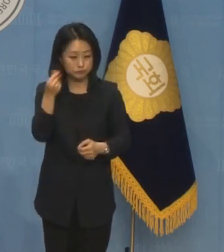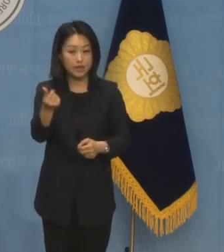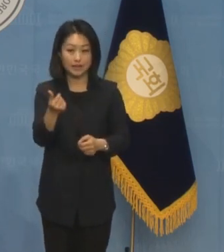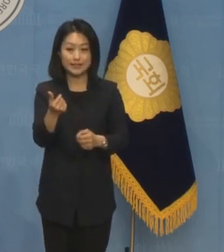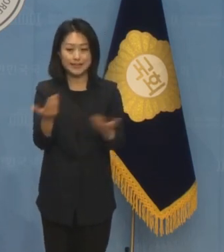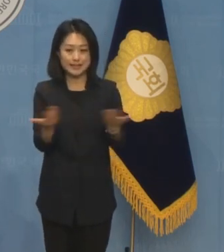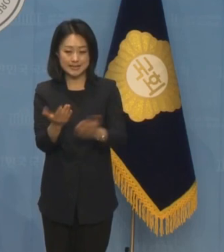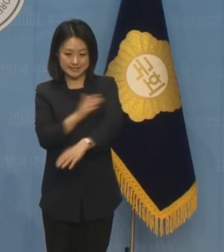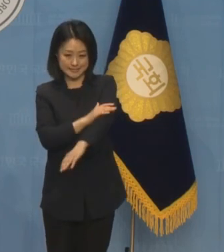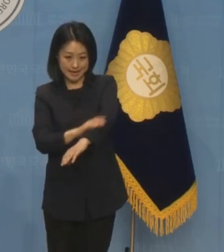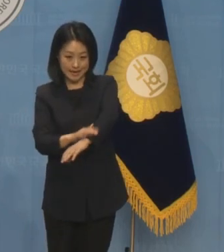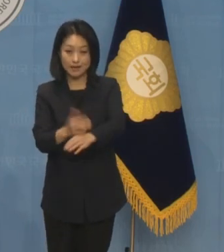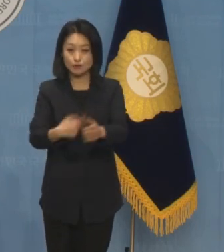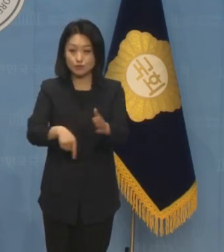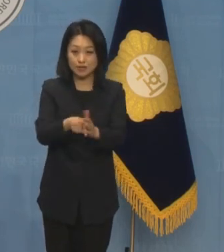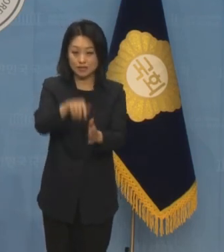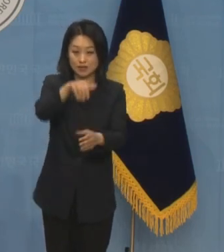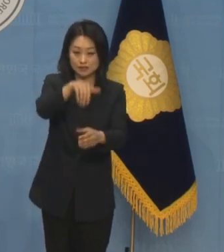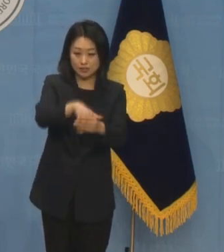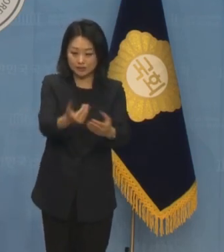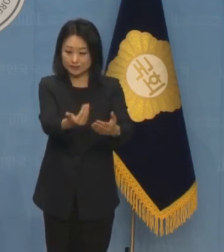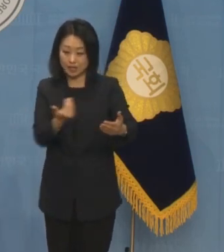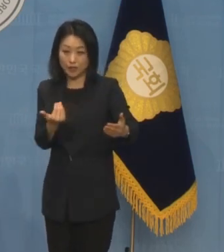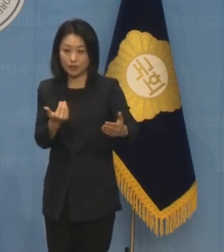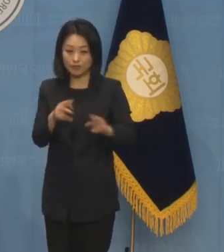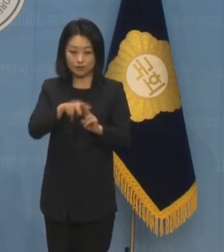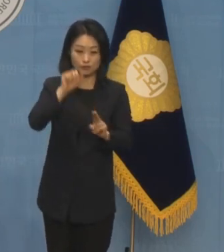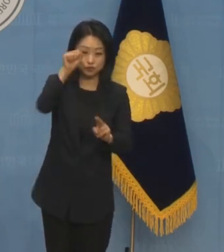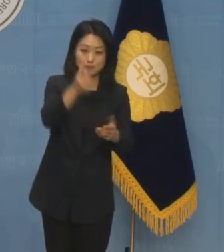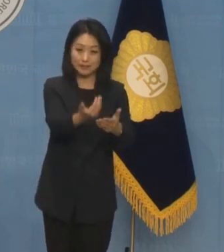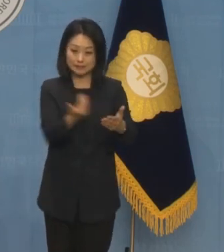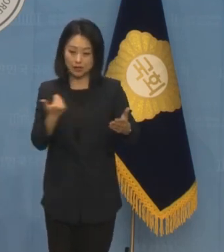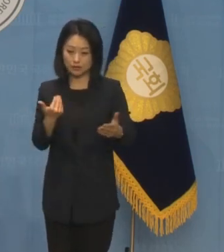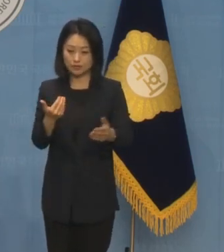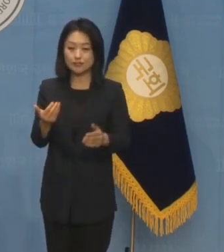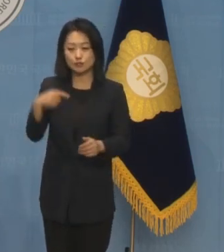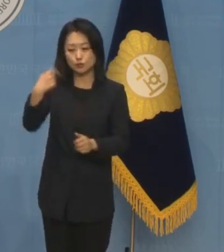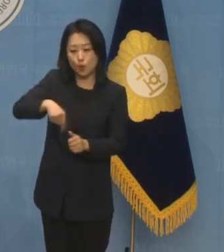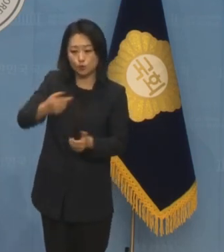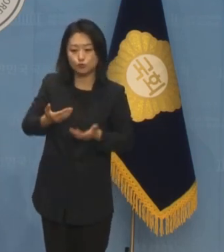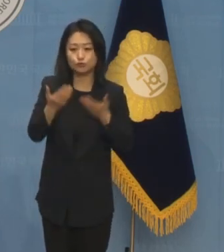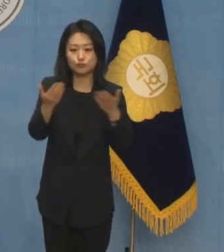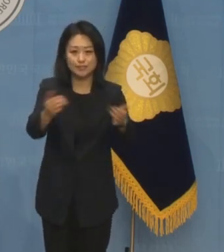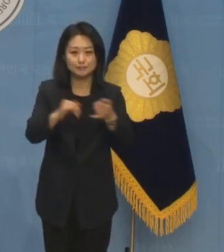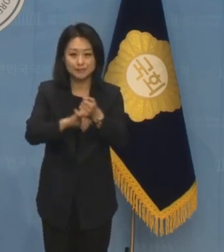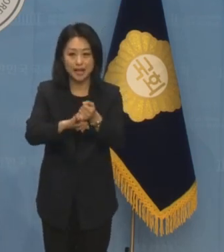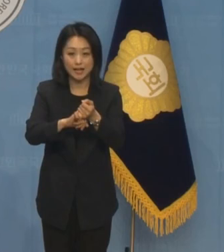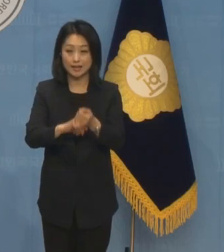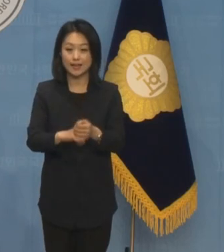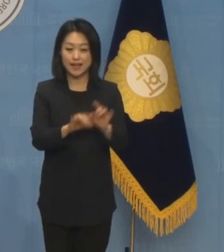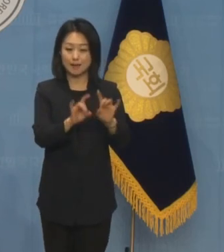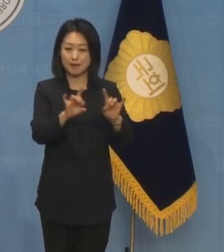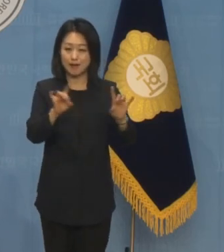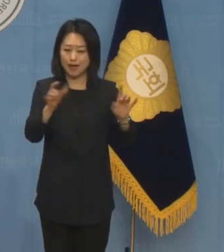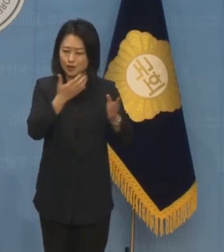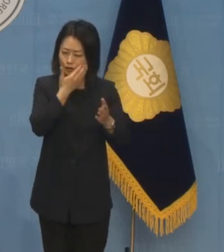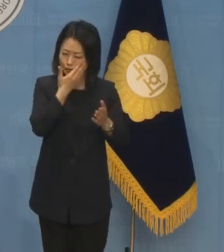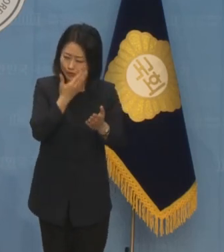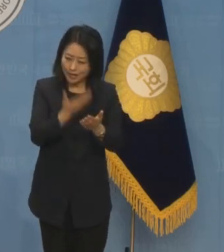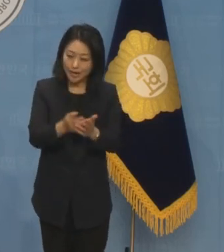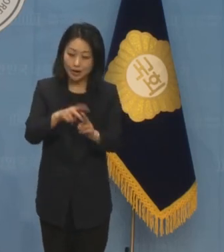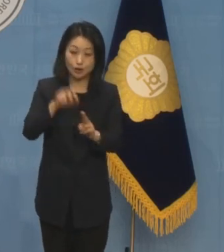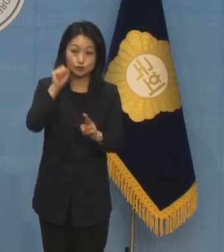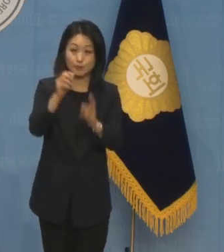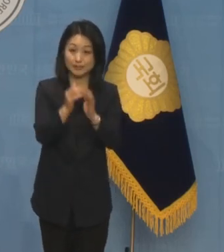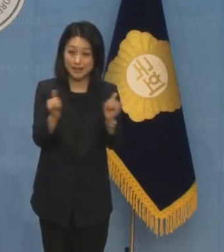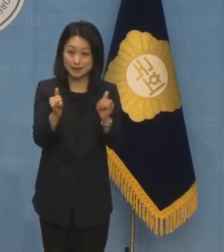있도록 출마 이전에 대비시키는 유일한 정당으로 만들겠습니다. 이렇게 준비된 한 명 한 명의 후보는